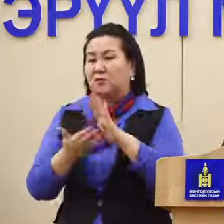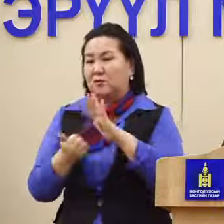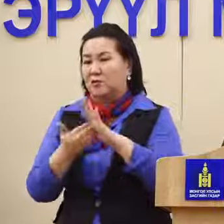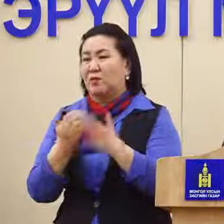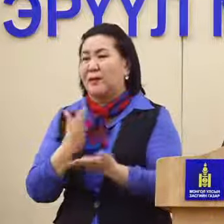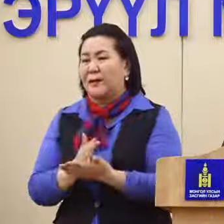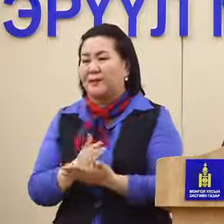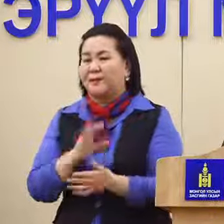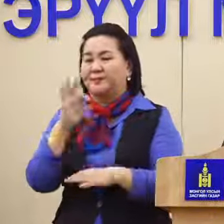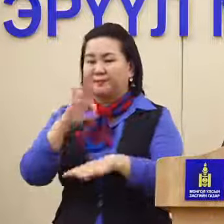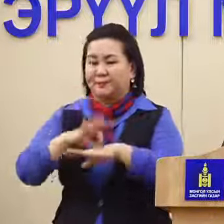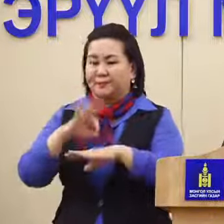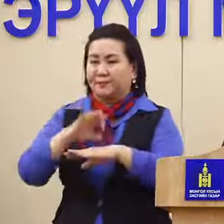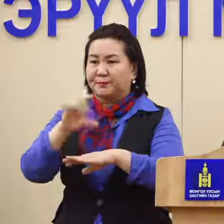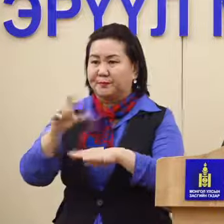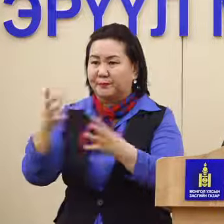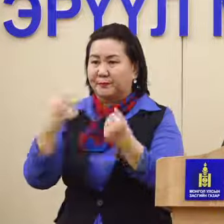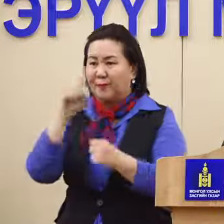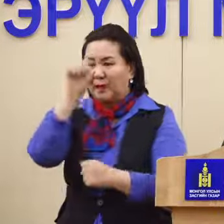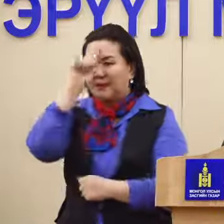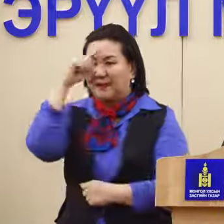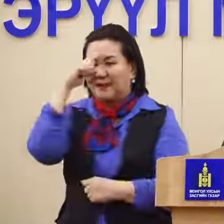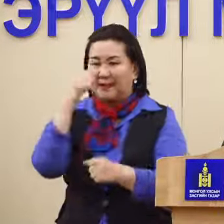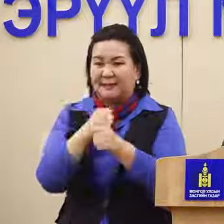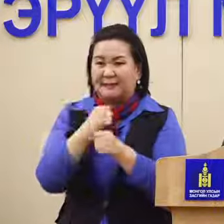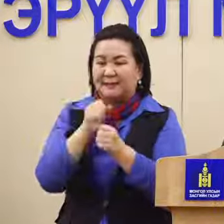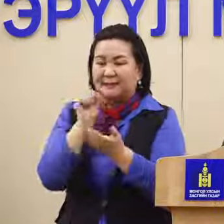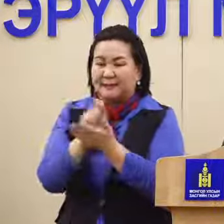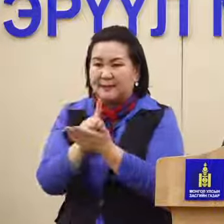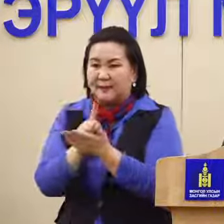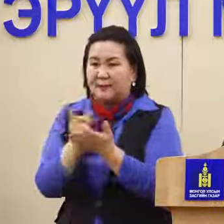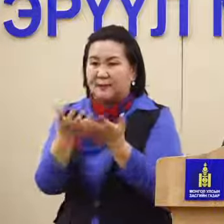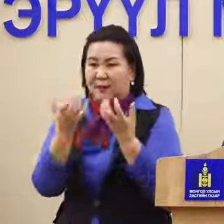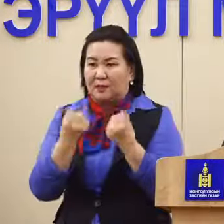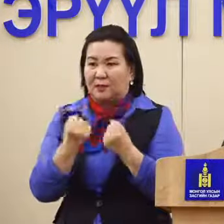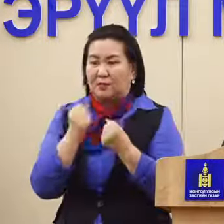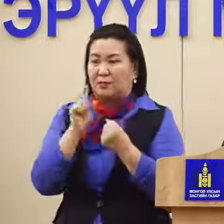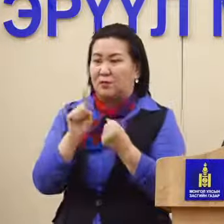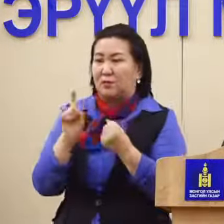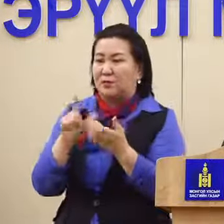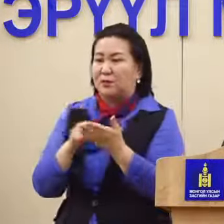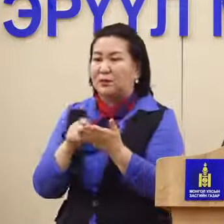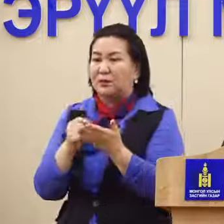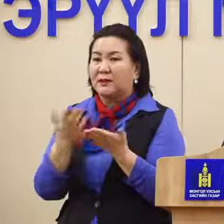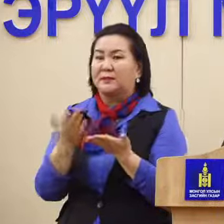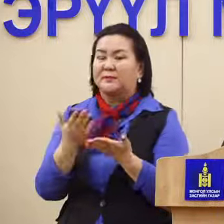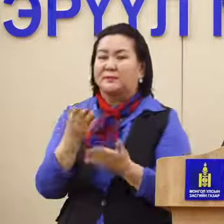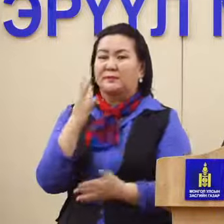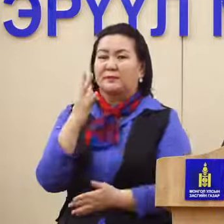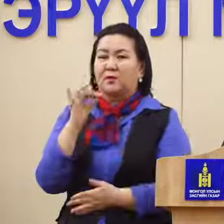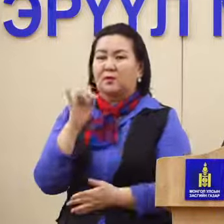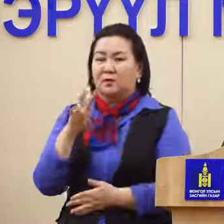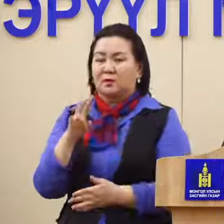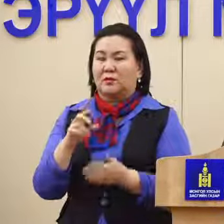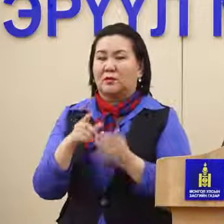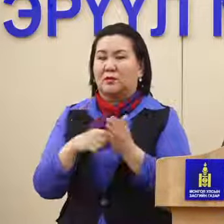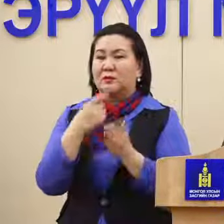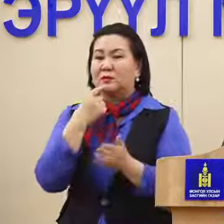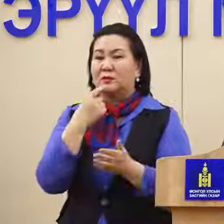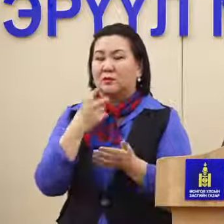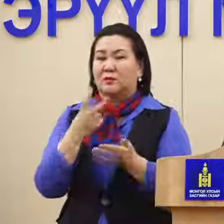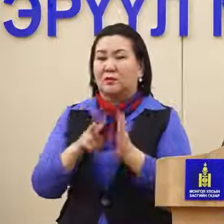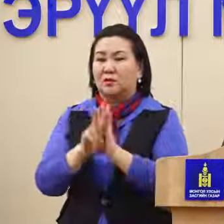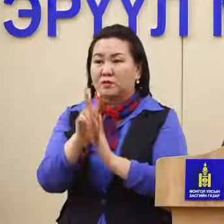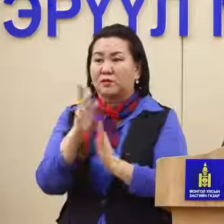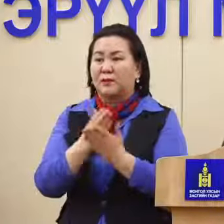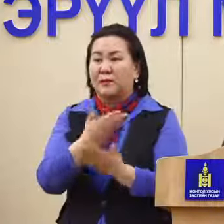Ийм учраас өвчтнүүдээ одоо эмнэлгийн ангилж зайлшгүй одоо шаардлагатай хүмүүсийг авах ийм одоо нөхцөл бас бүрдээд байгаа